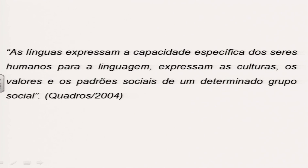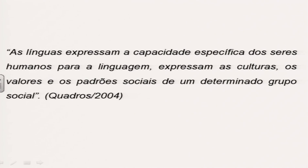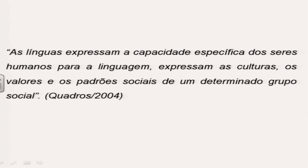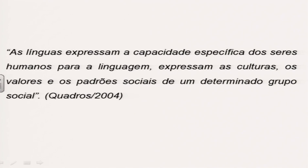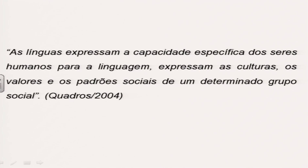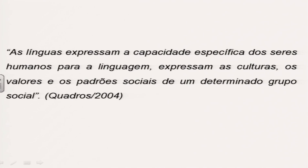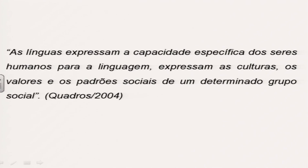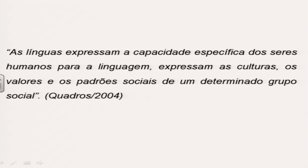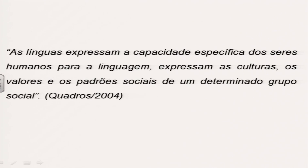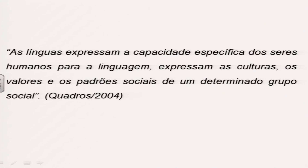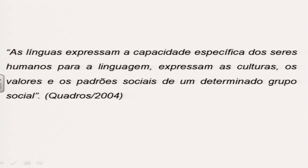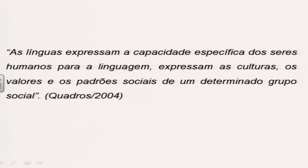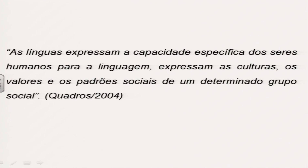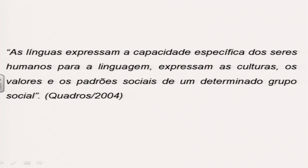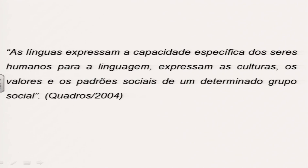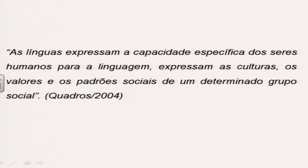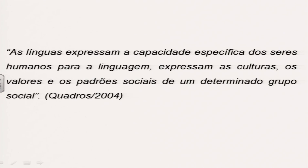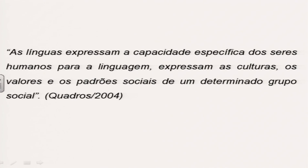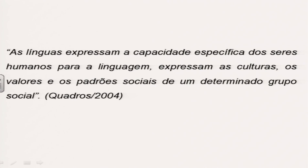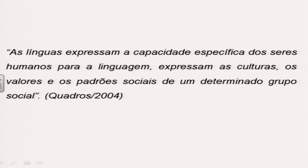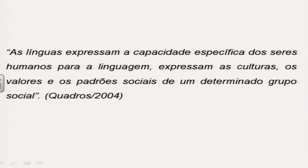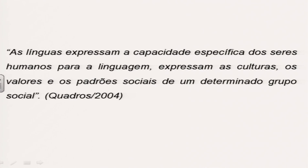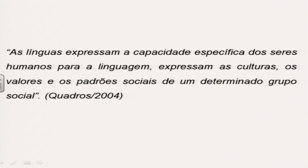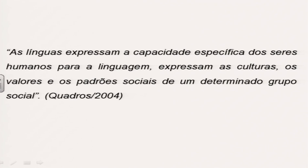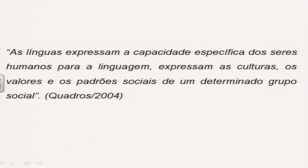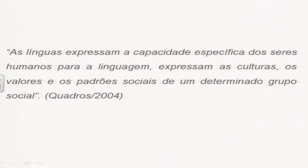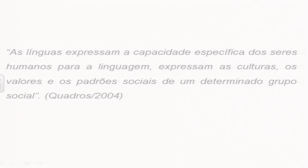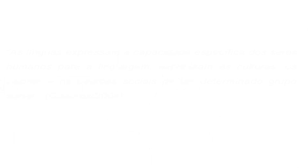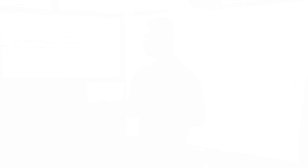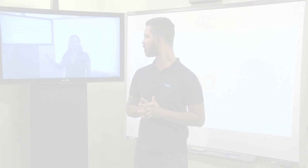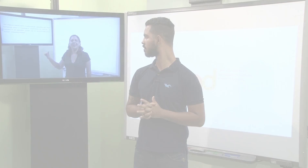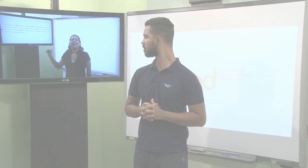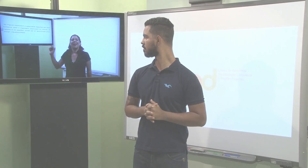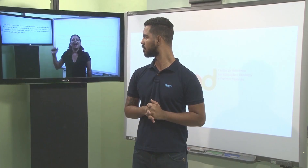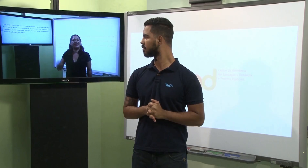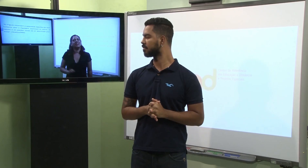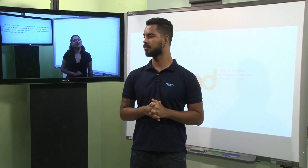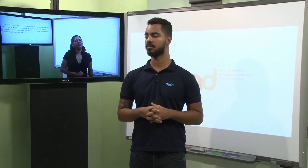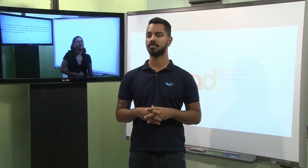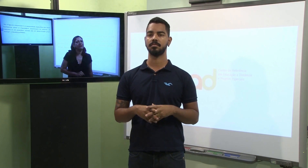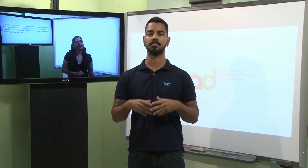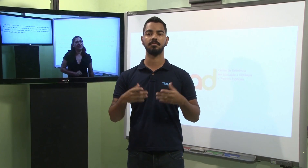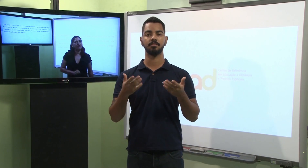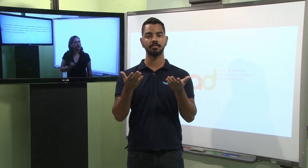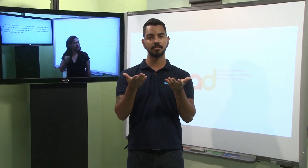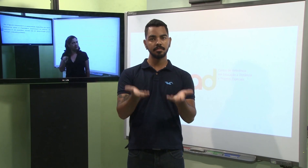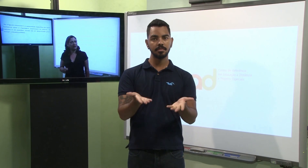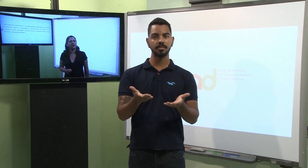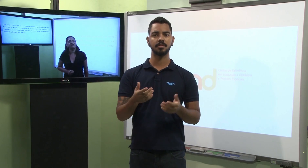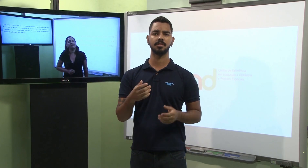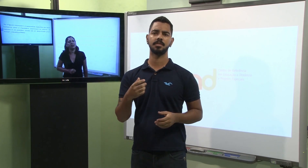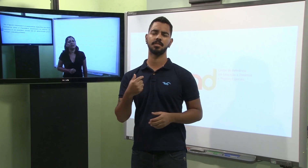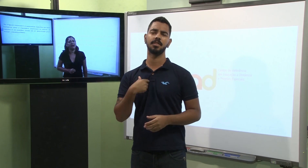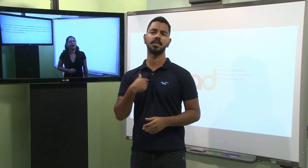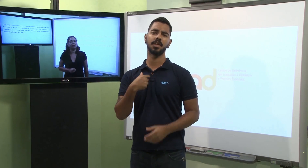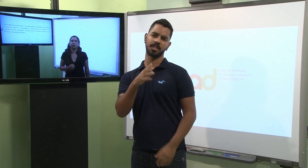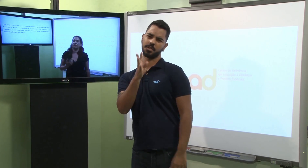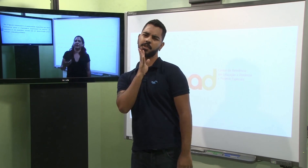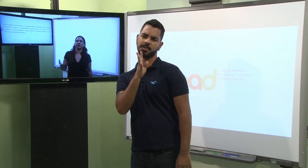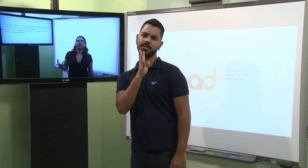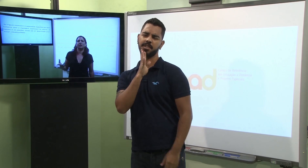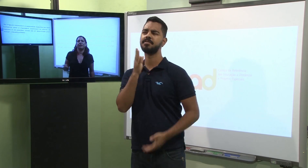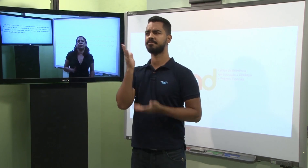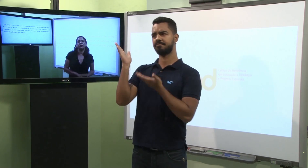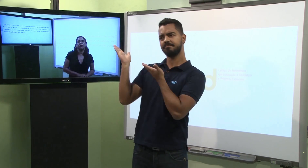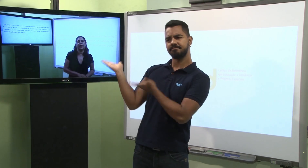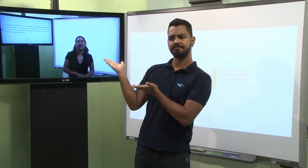fonologia, a morfologia, a sintaxe, a semântica, tal qual as línguas orais. Acredito que você já tenha de conhecimento já sistematizado, uma